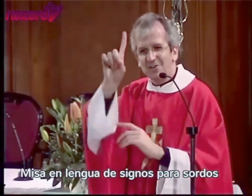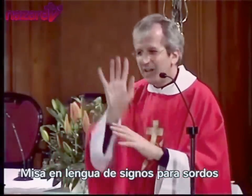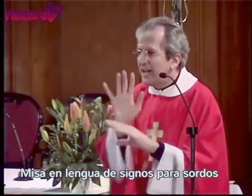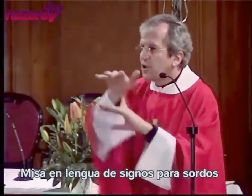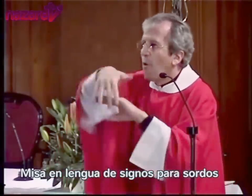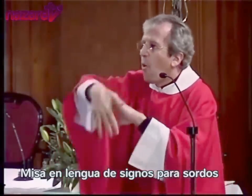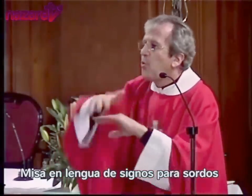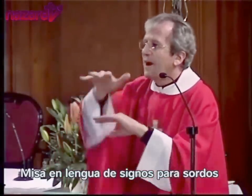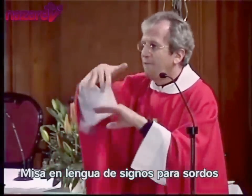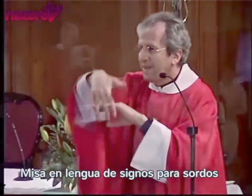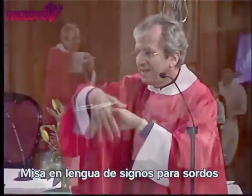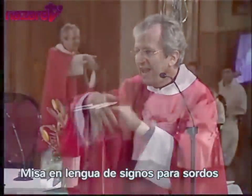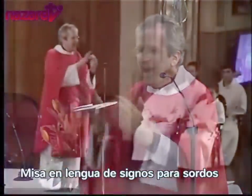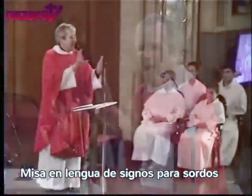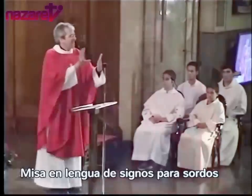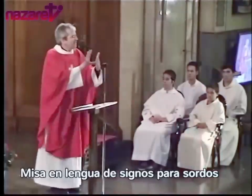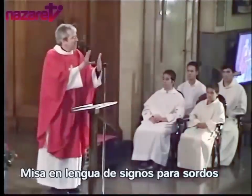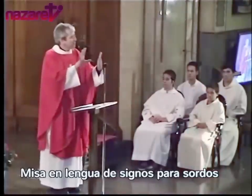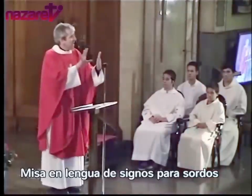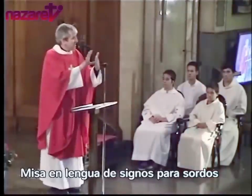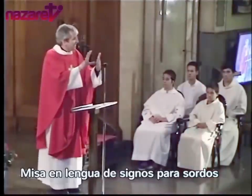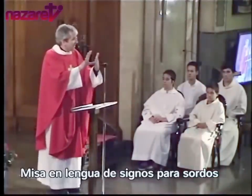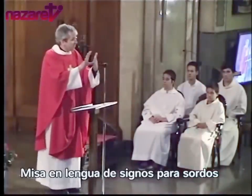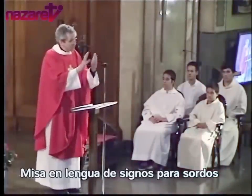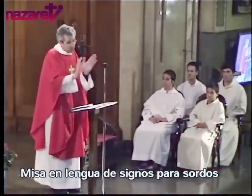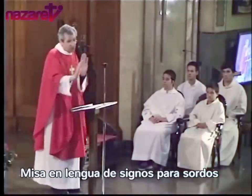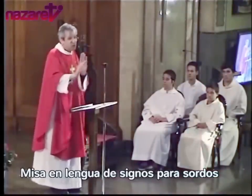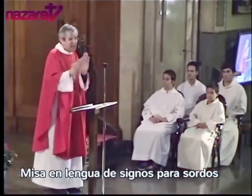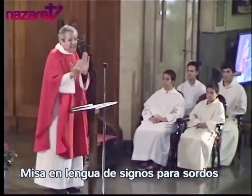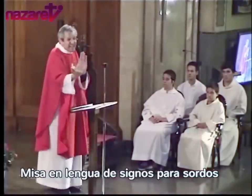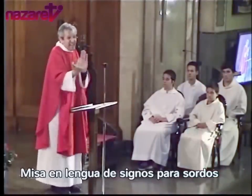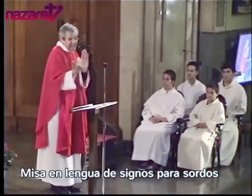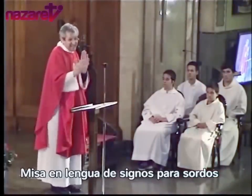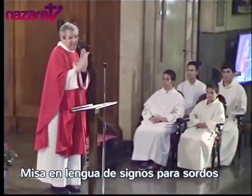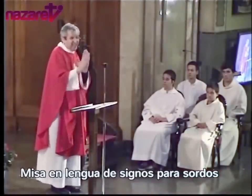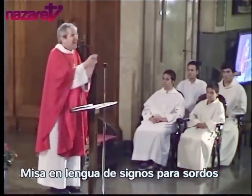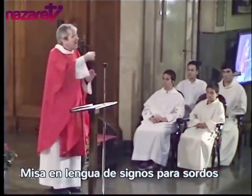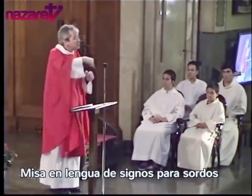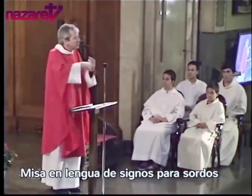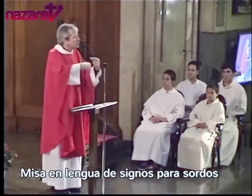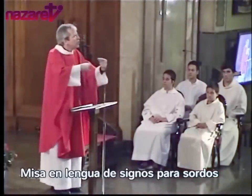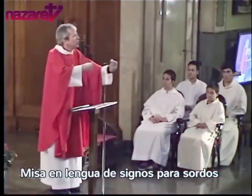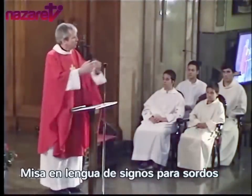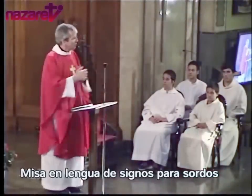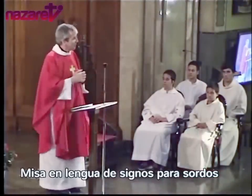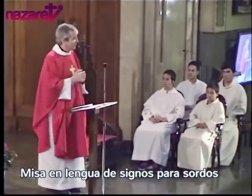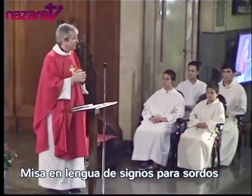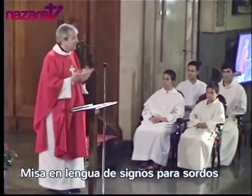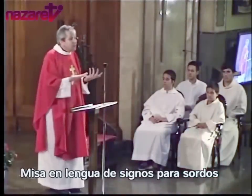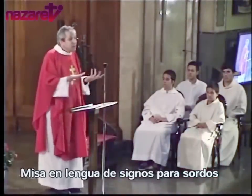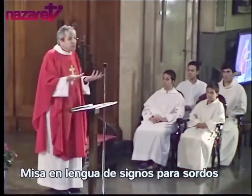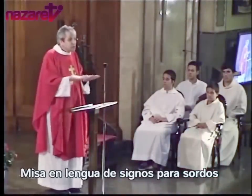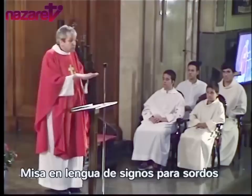de Dios, es como una fuente a la que podemos acercarnos, mejor dicho, que ella se acerca a nosotros